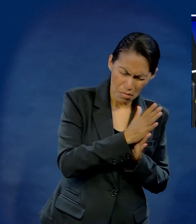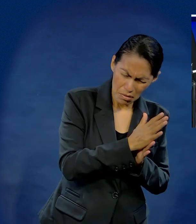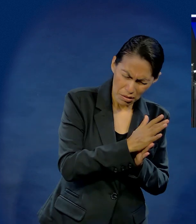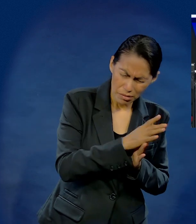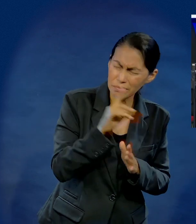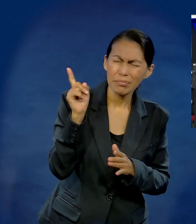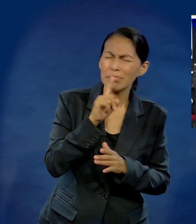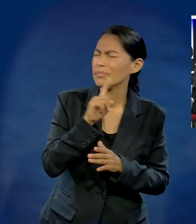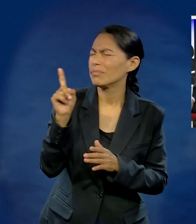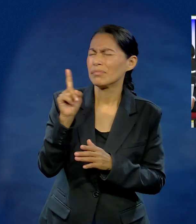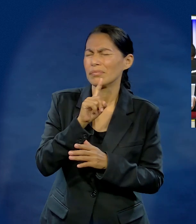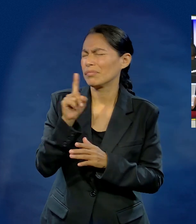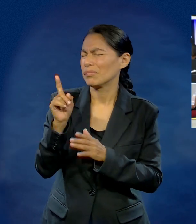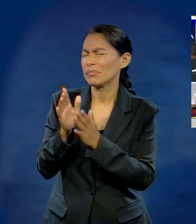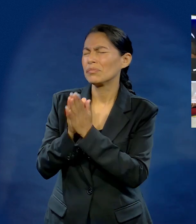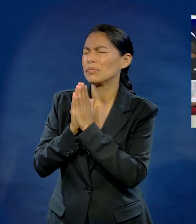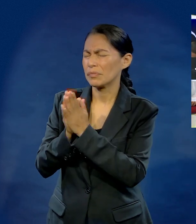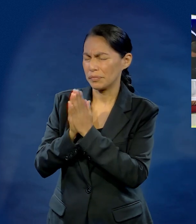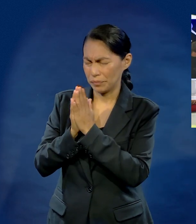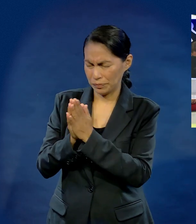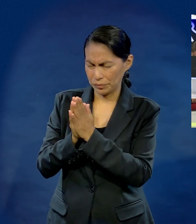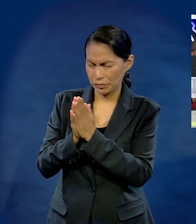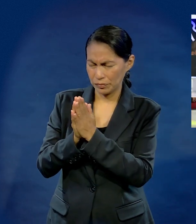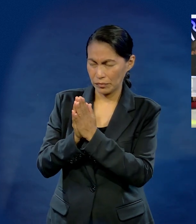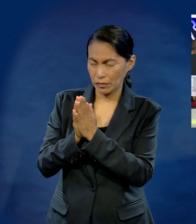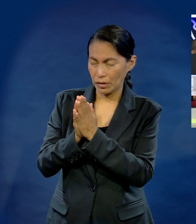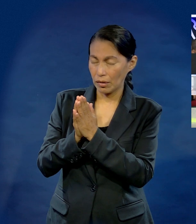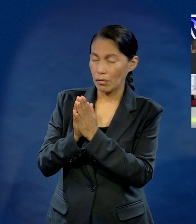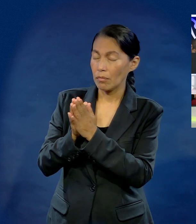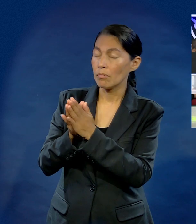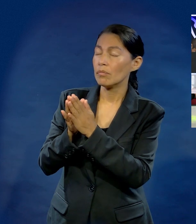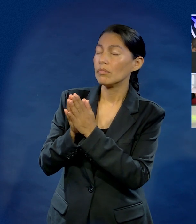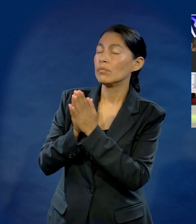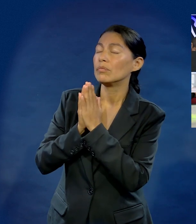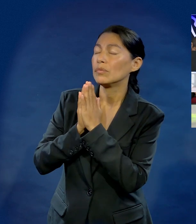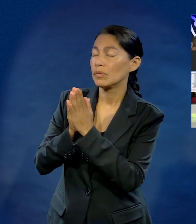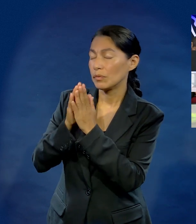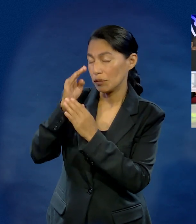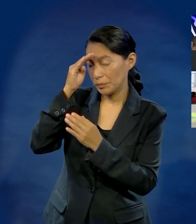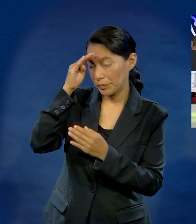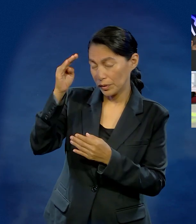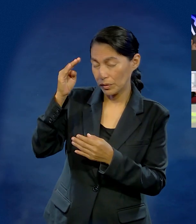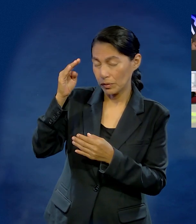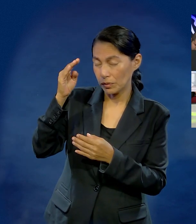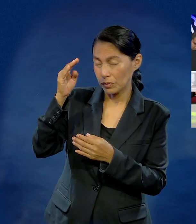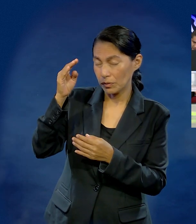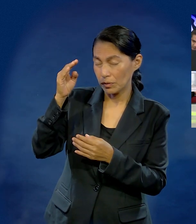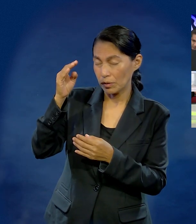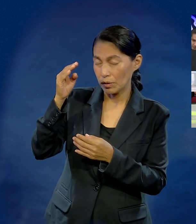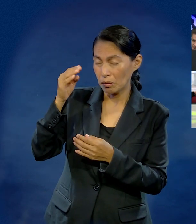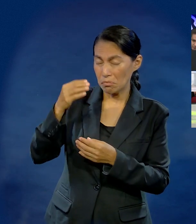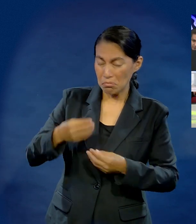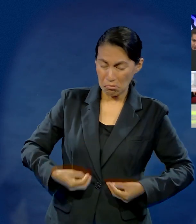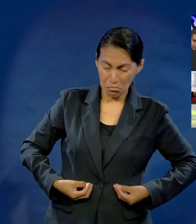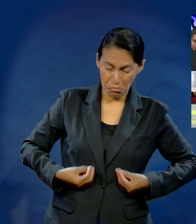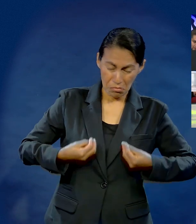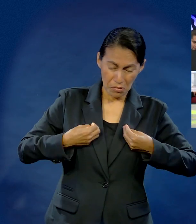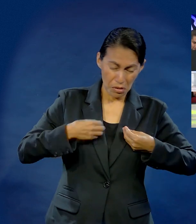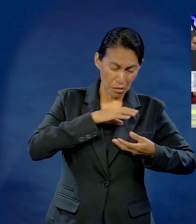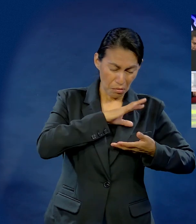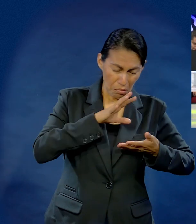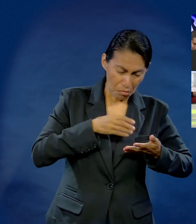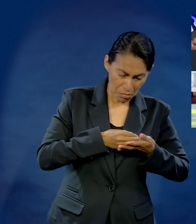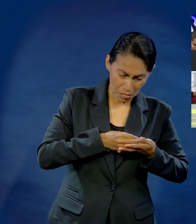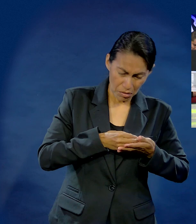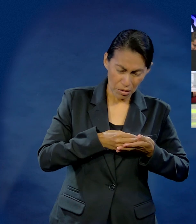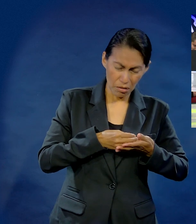salga de la misma forma ni vacío. Salga de la misma forma ni vacío. Sino que salgamos. Sino que salgamos. Dando la